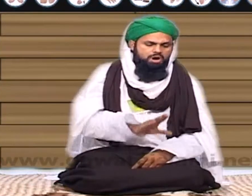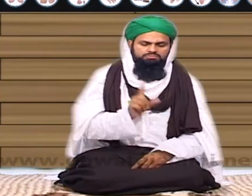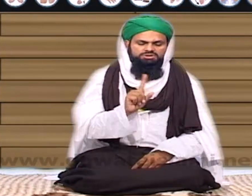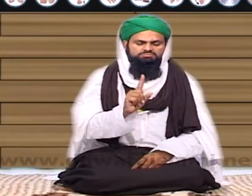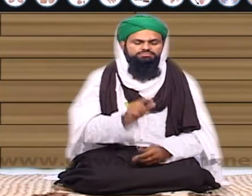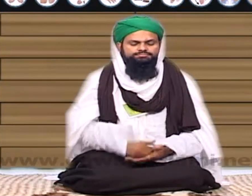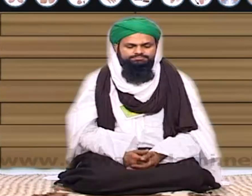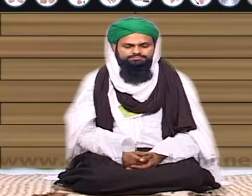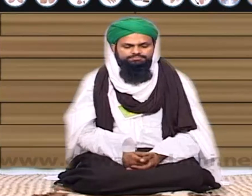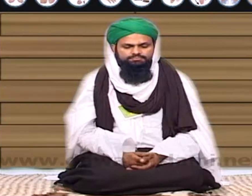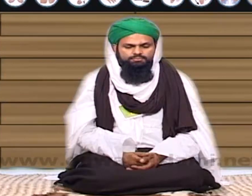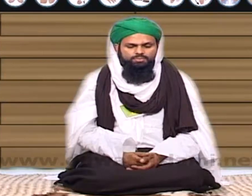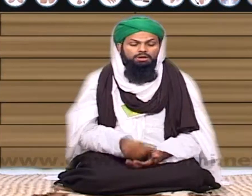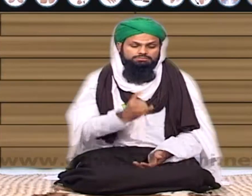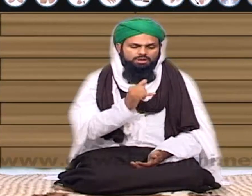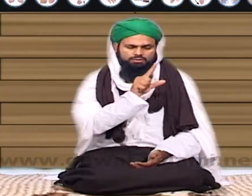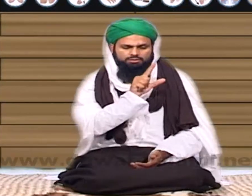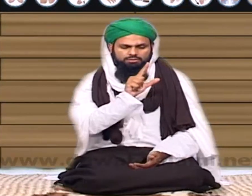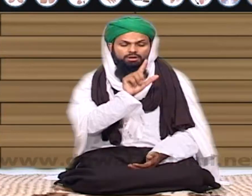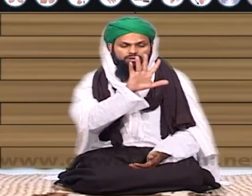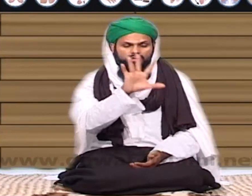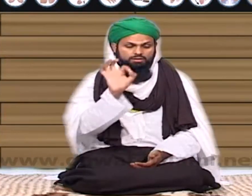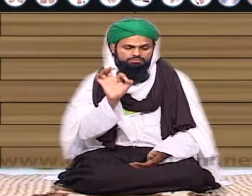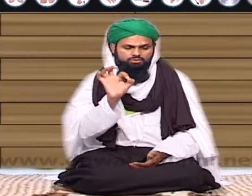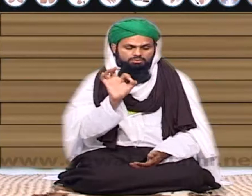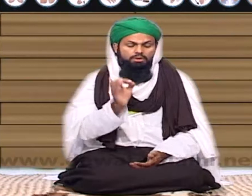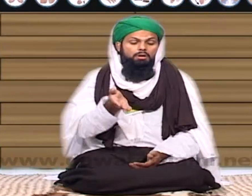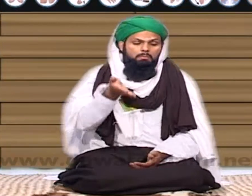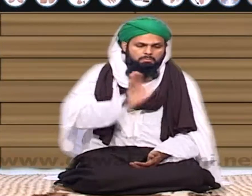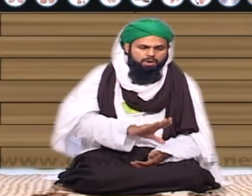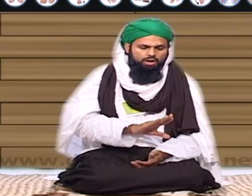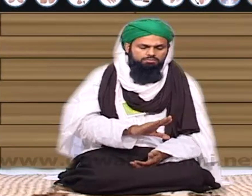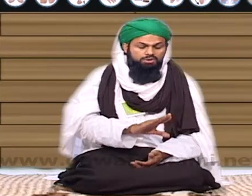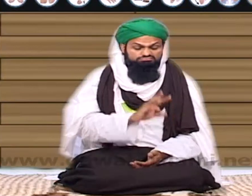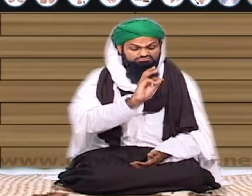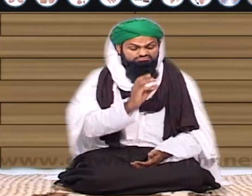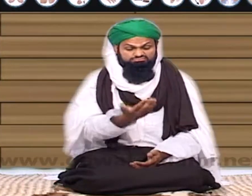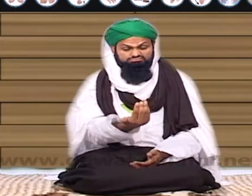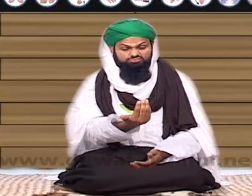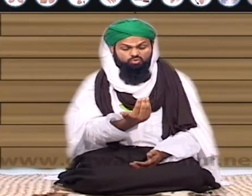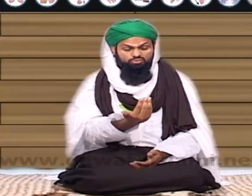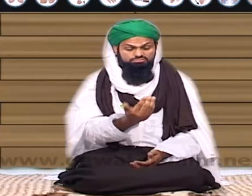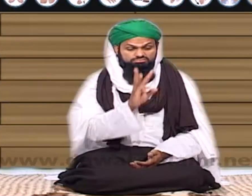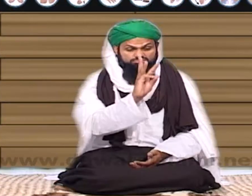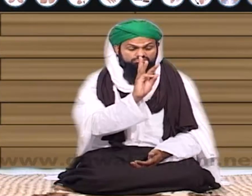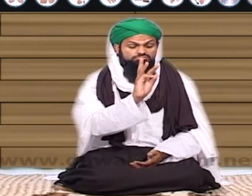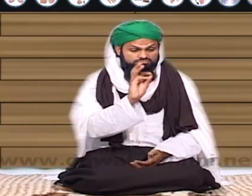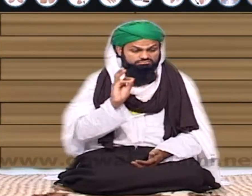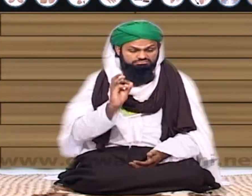پھر 350 لاؤ، اور آپ نے سوچا تھا کہ 150 میں کام نبٹ جائے، پھر وہ لڑائی جھگڑا شروع ہو۔ ثابت ہے وہاں طے